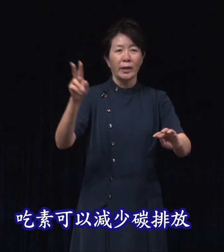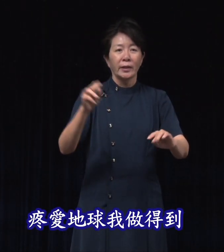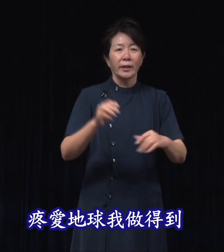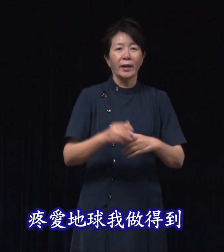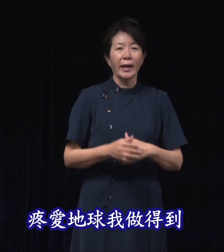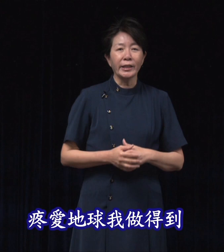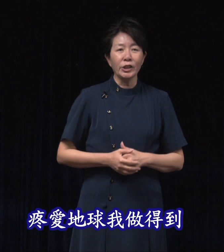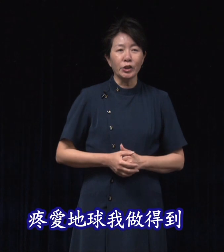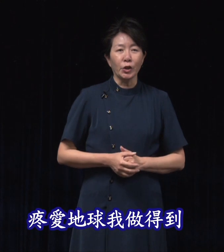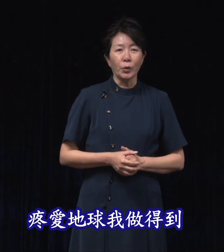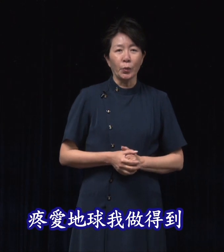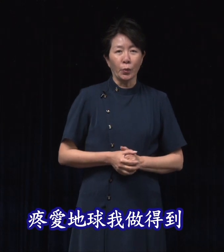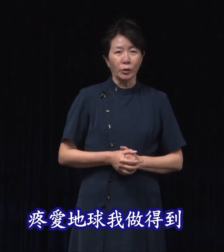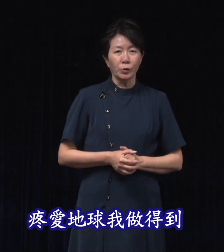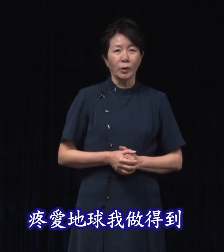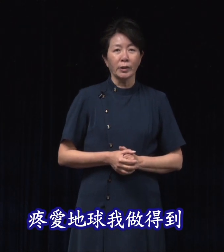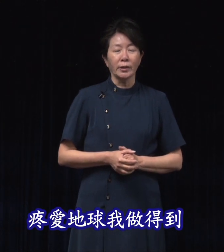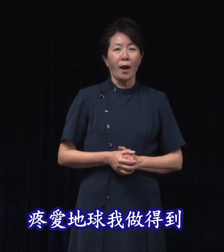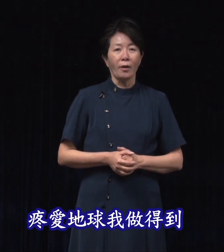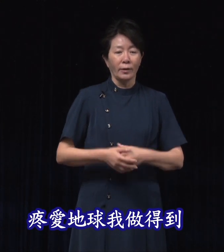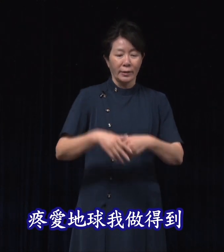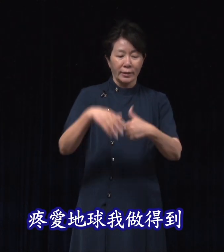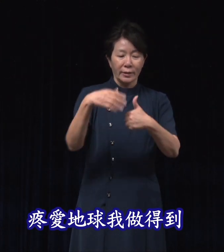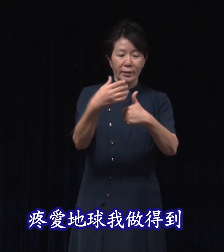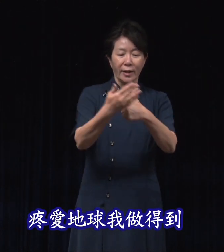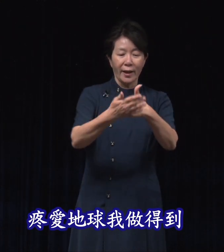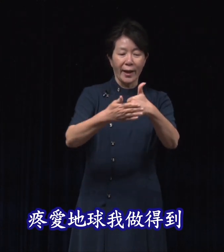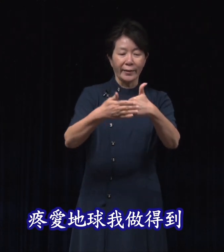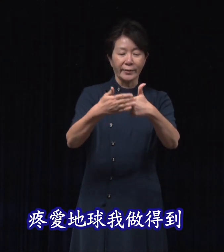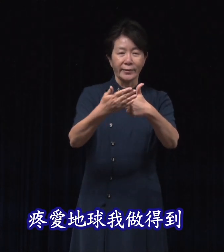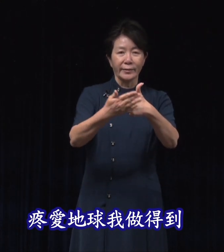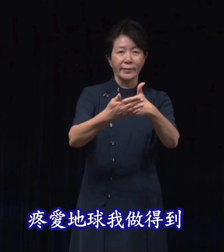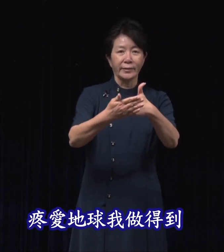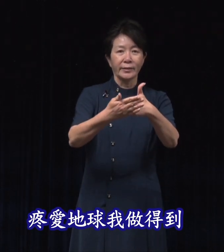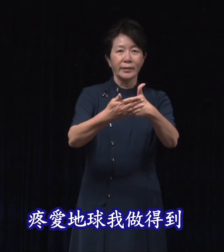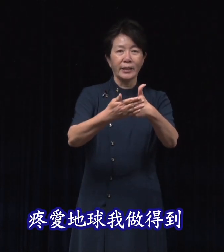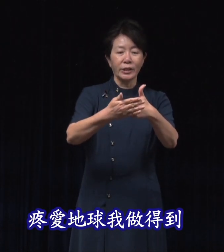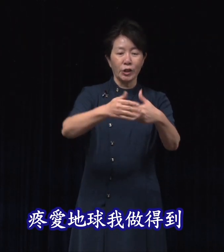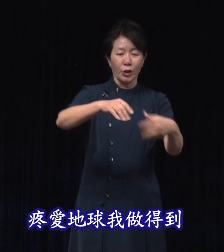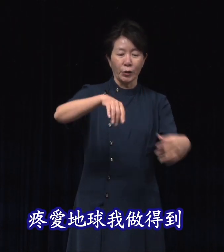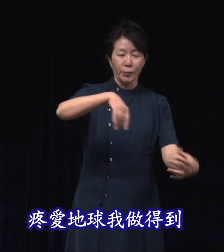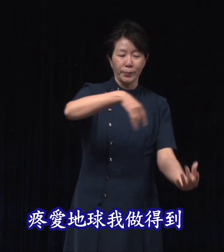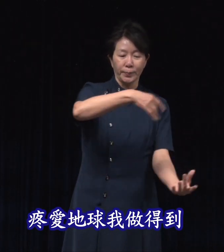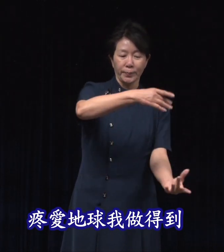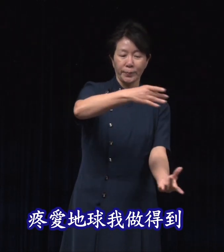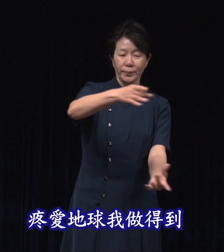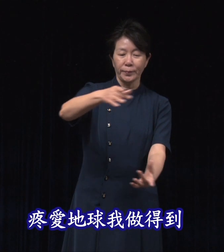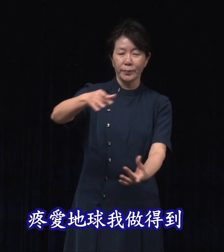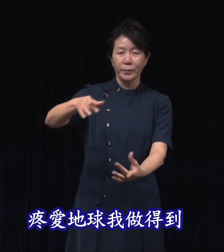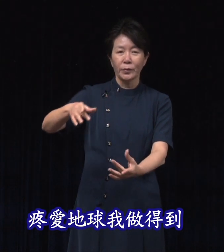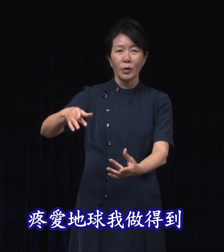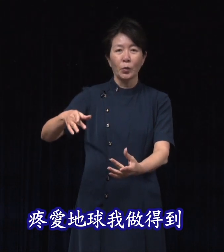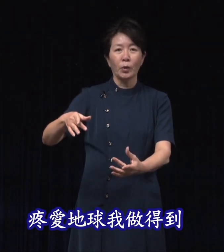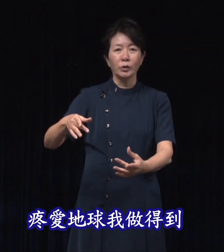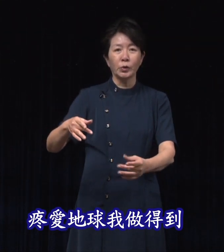疼爱地球我做得到，疼爱地球我做得